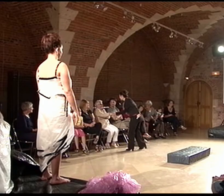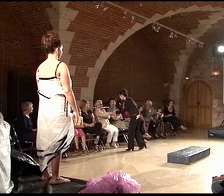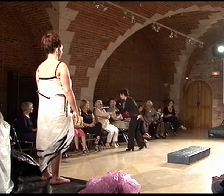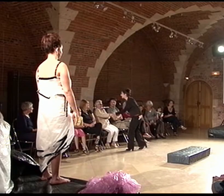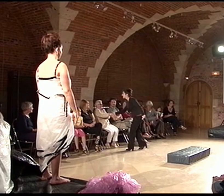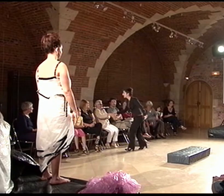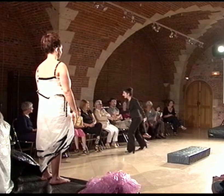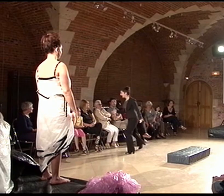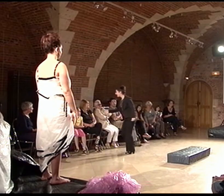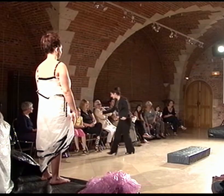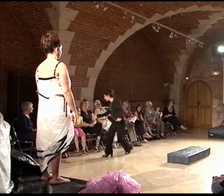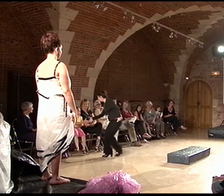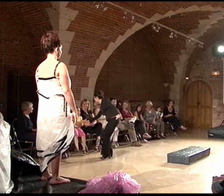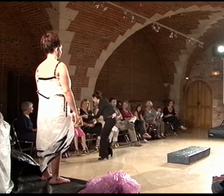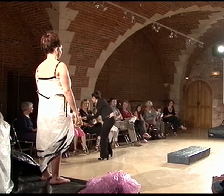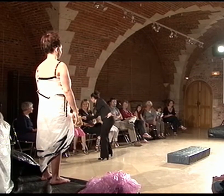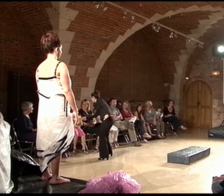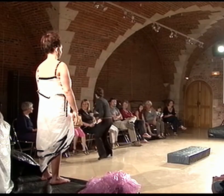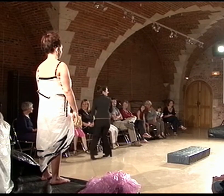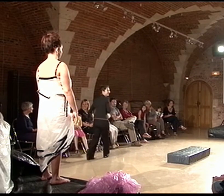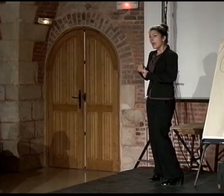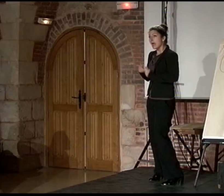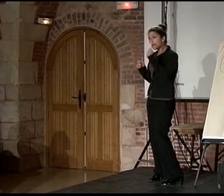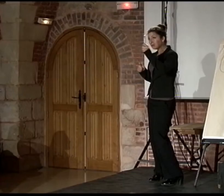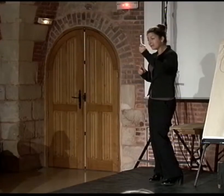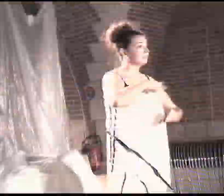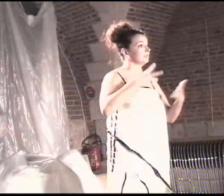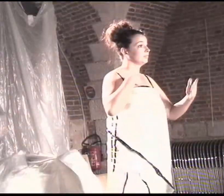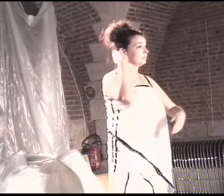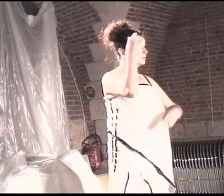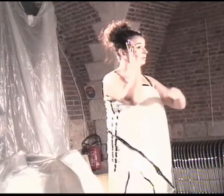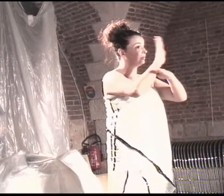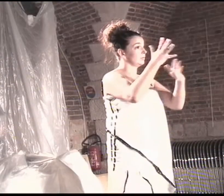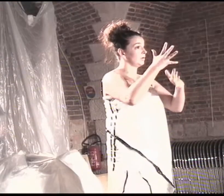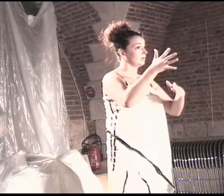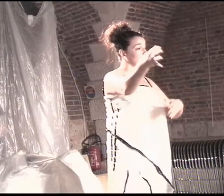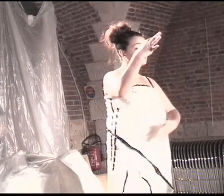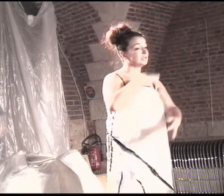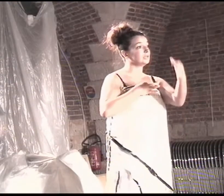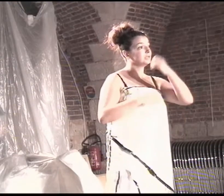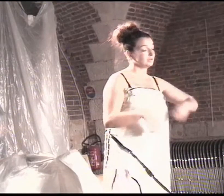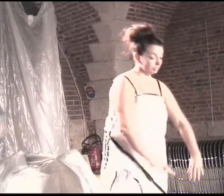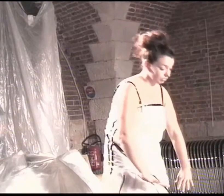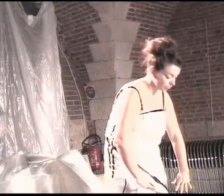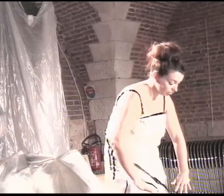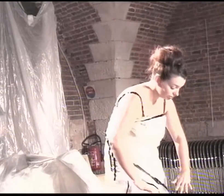'urgence sur le bouleversement climatique. Elle nous dit que si nous continuons comme ça, si nous attendons,